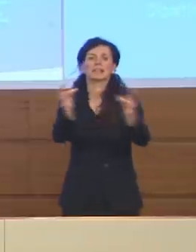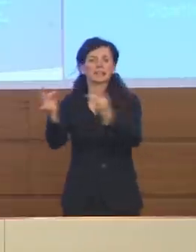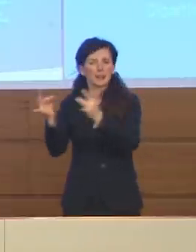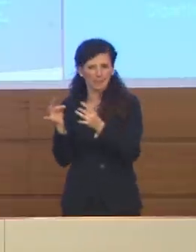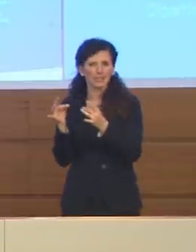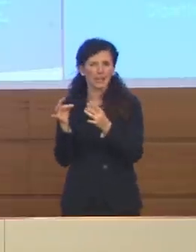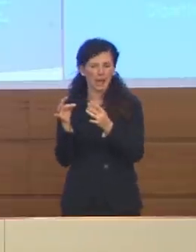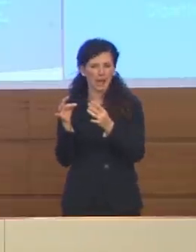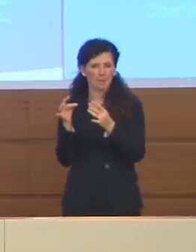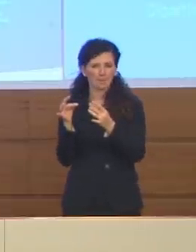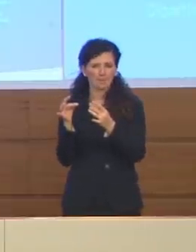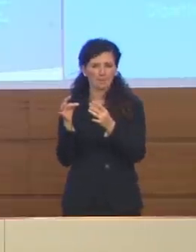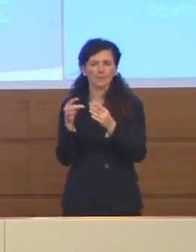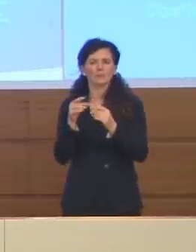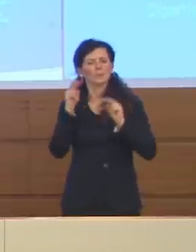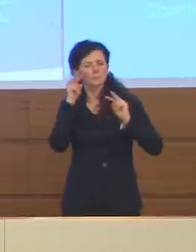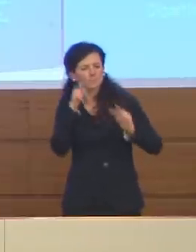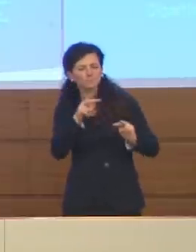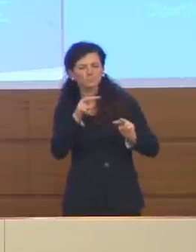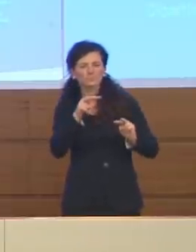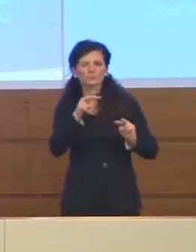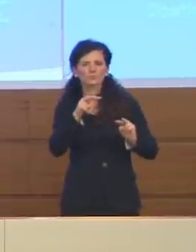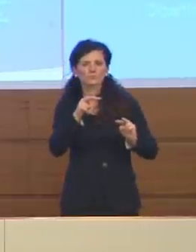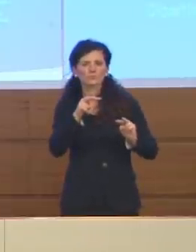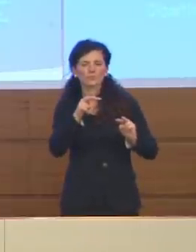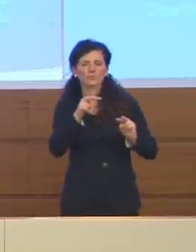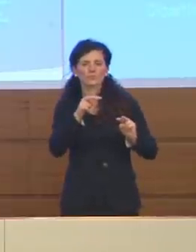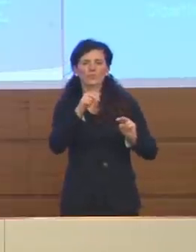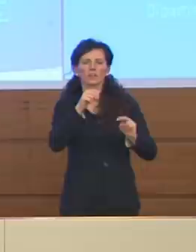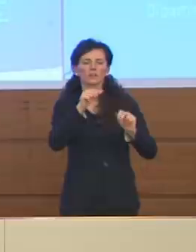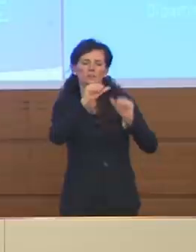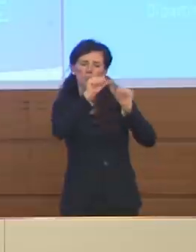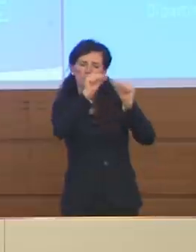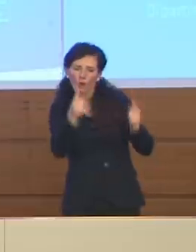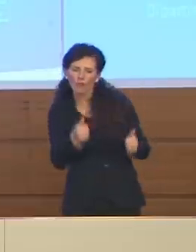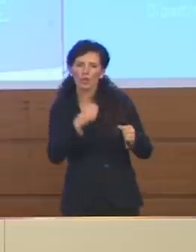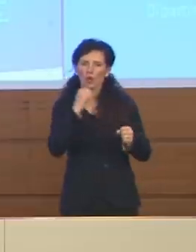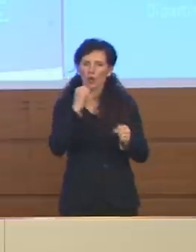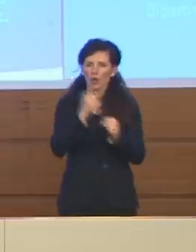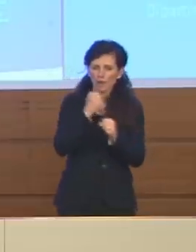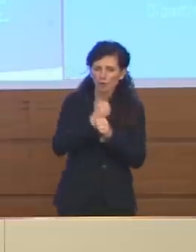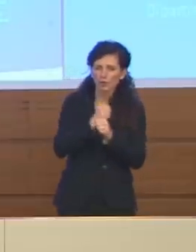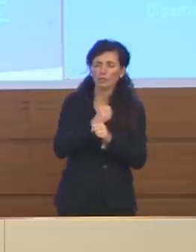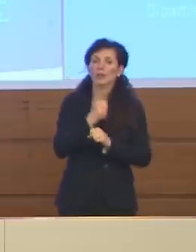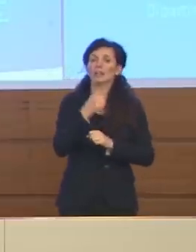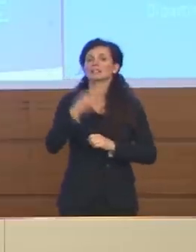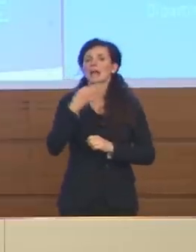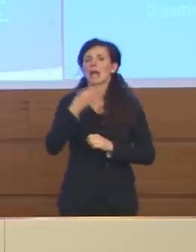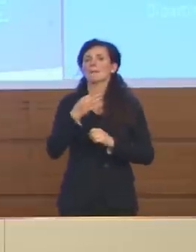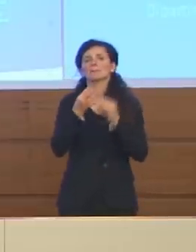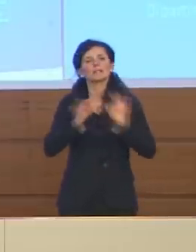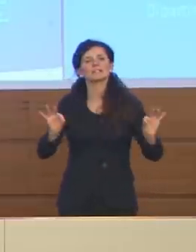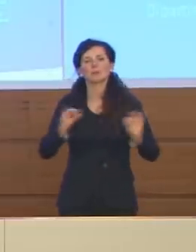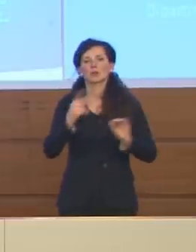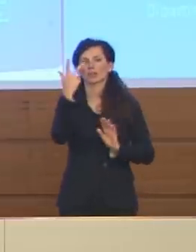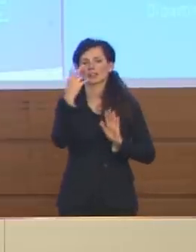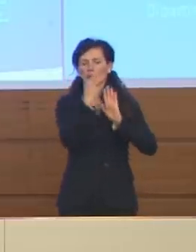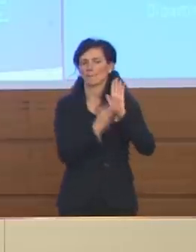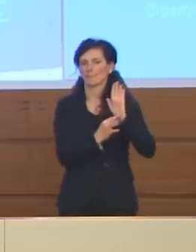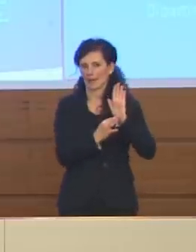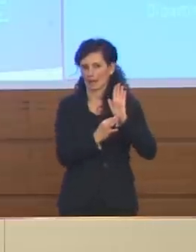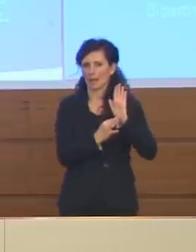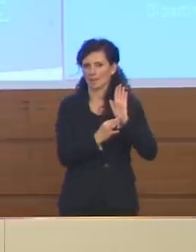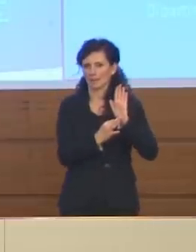i profili lavorativi in particolare con i tre parametri che il